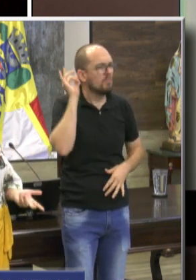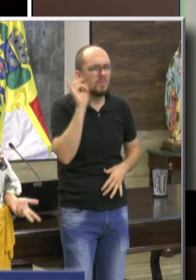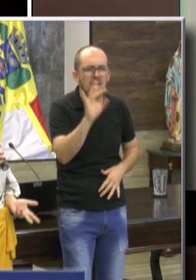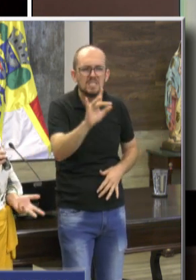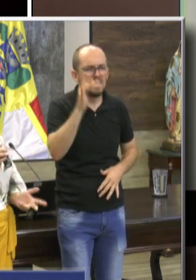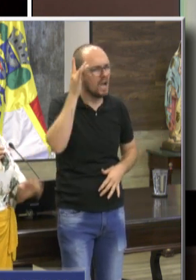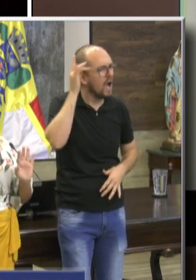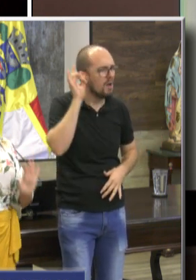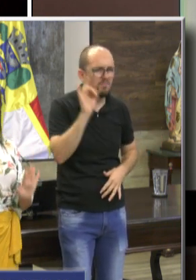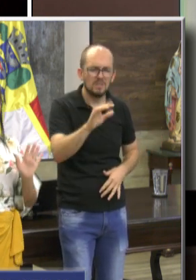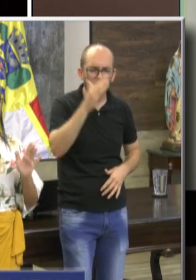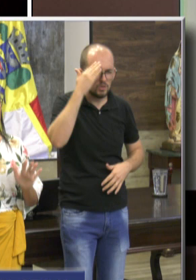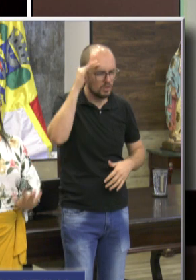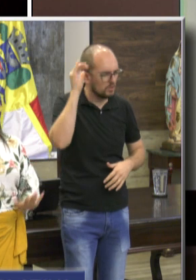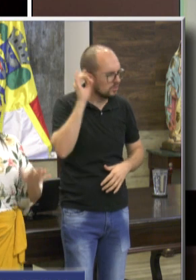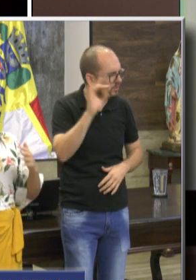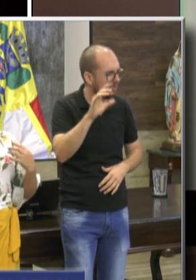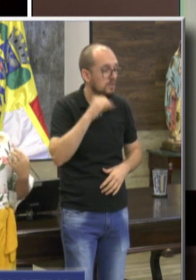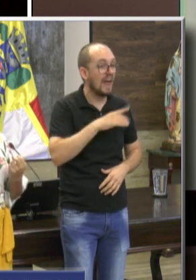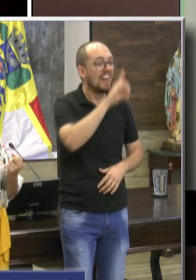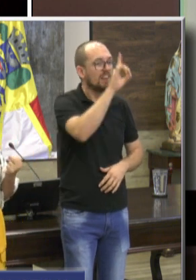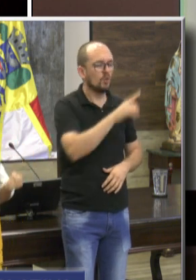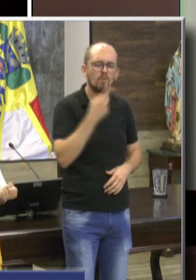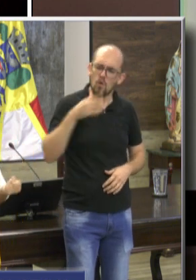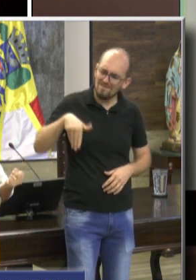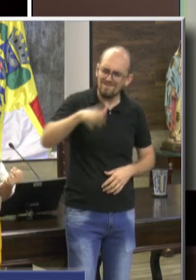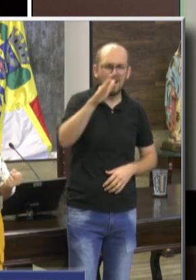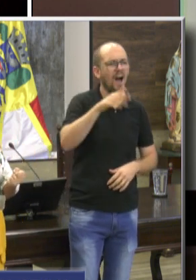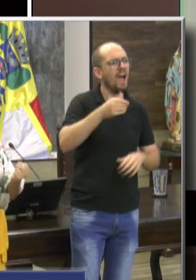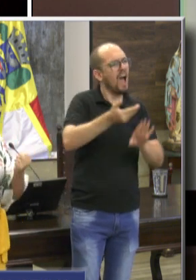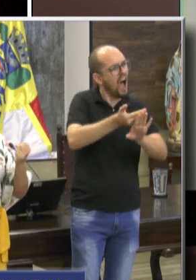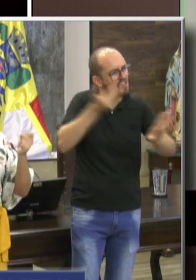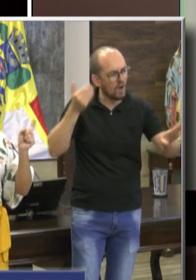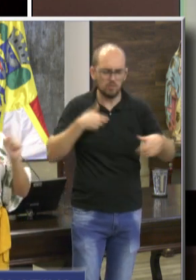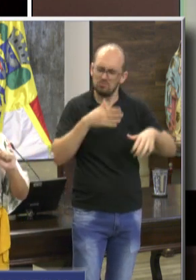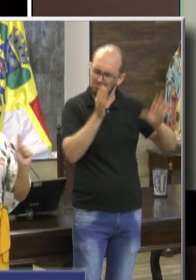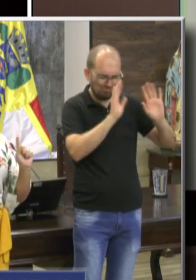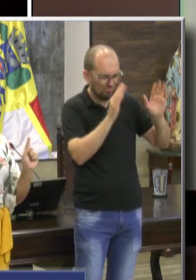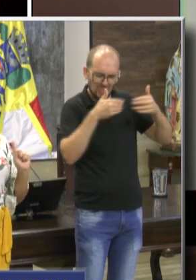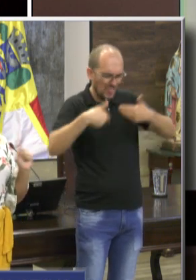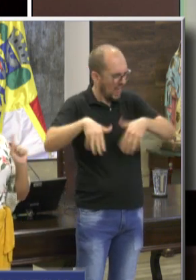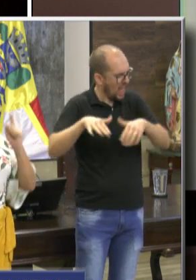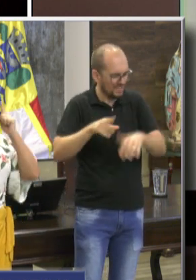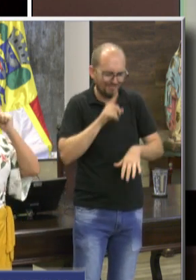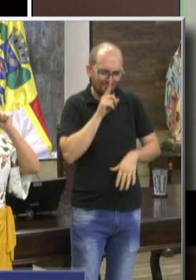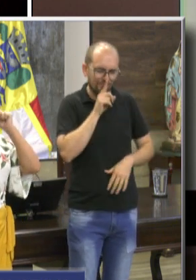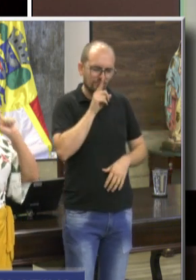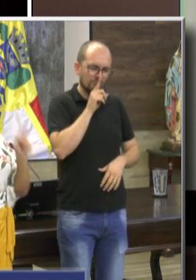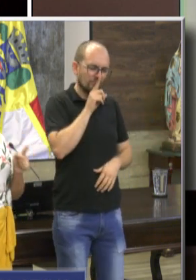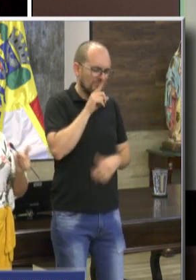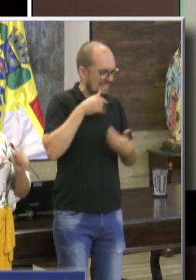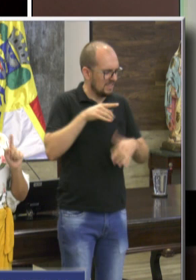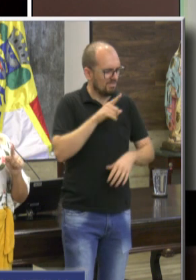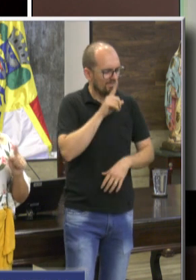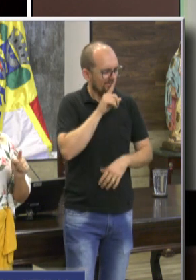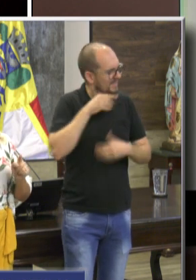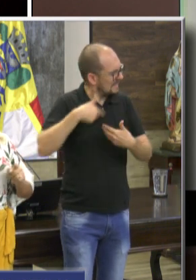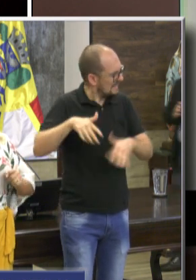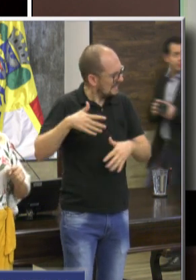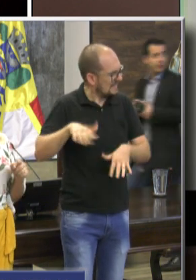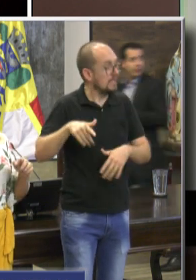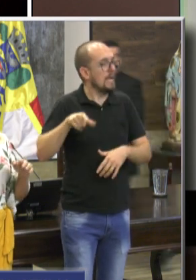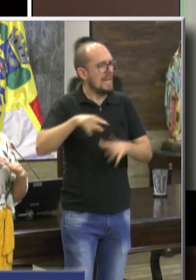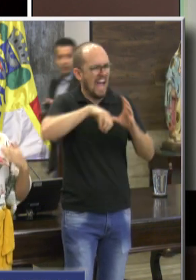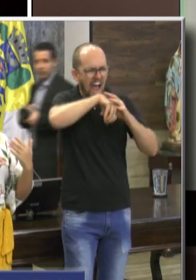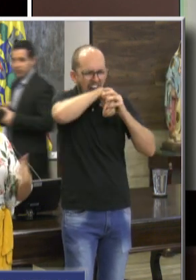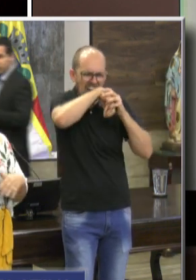acidente de trabalho. Eu falei, não vai dar nada, mas foi de tão sério que foi. Mas eu não desisti do Gustavo. Vocês vão ver